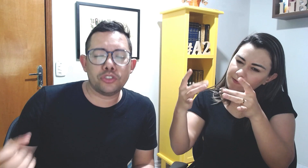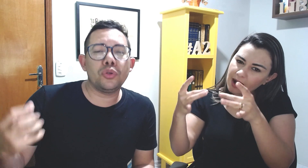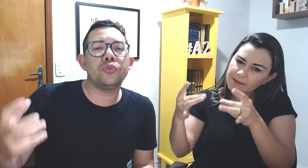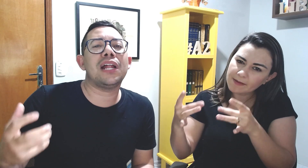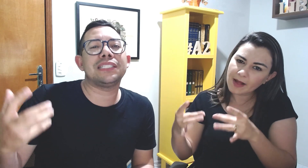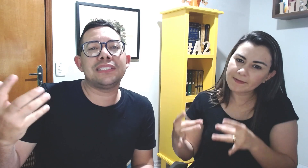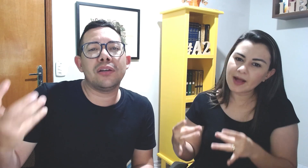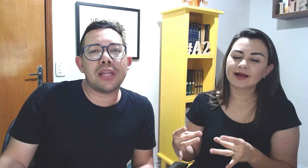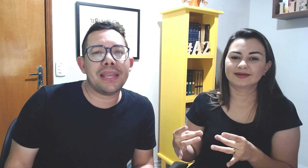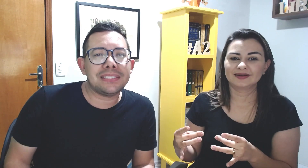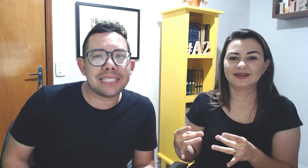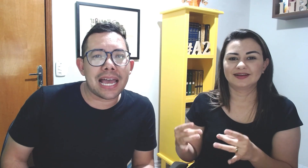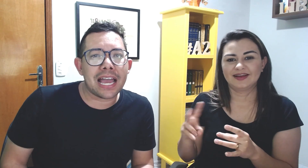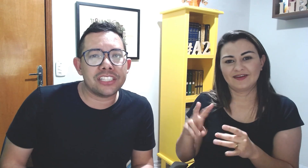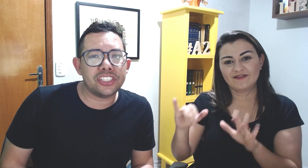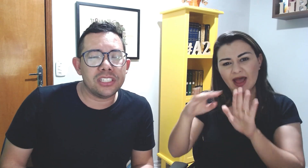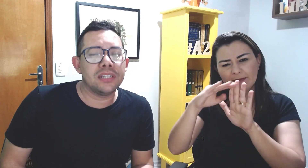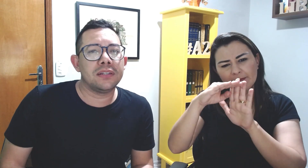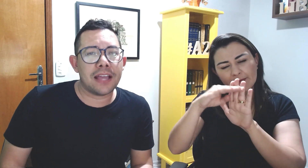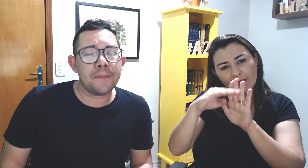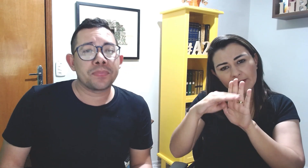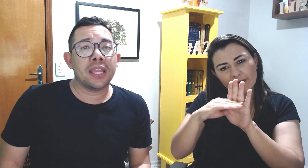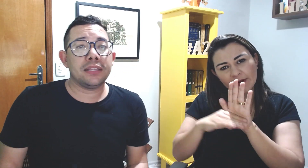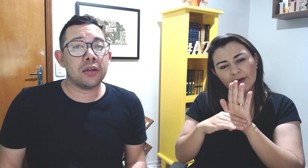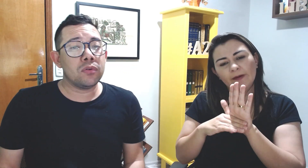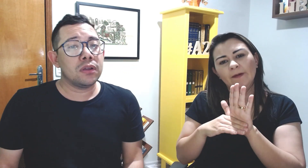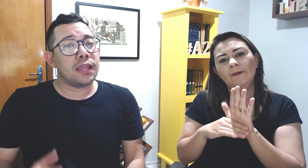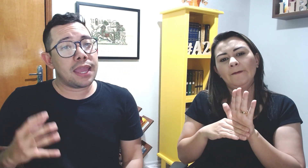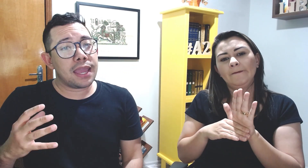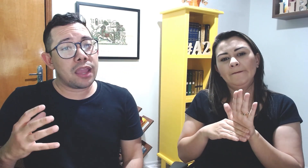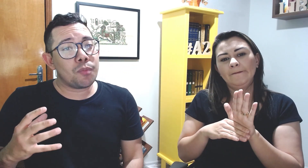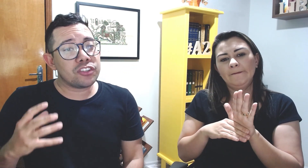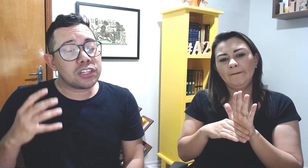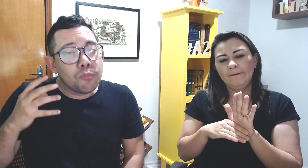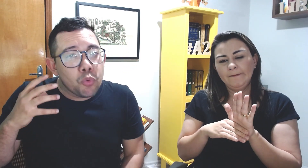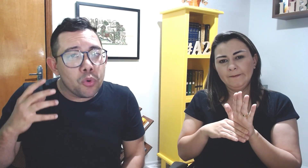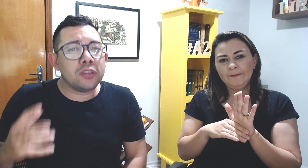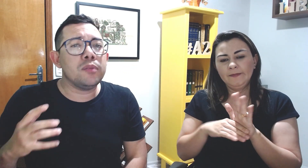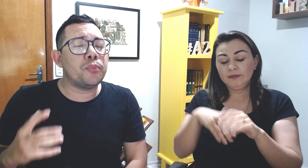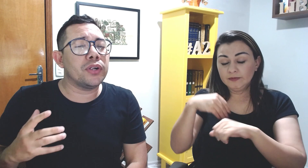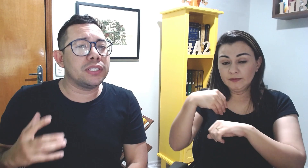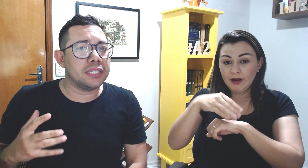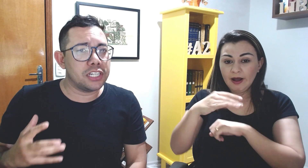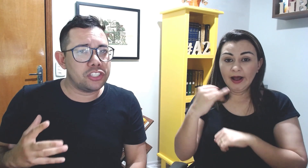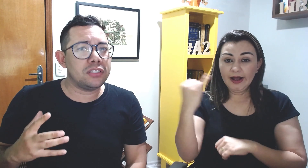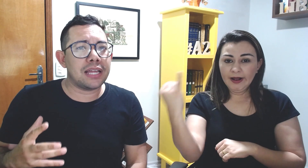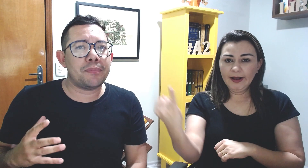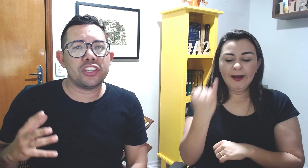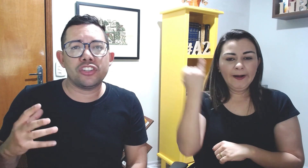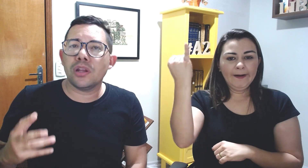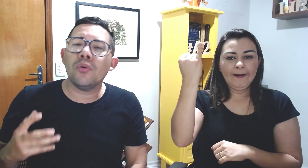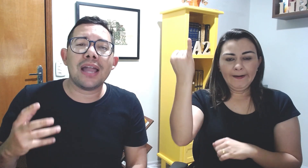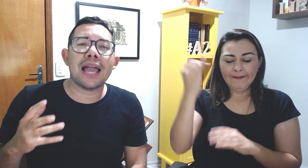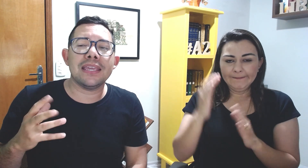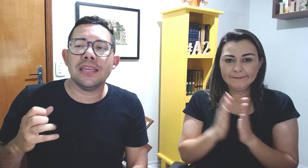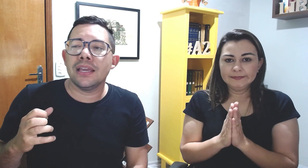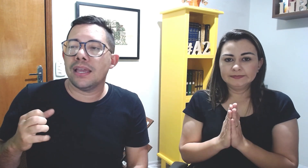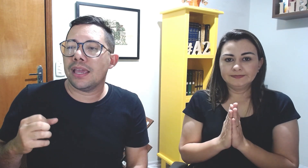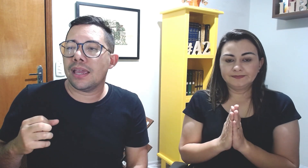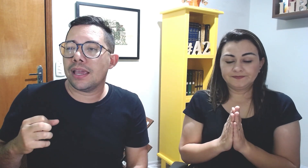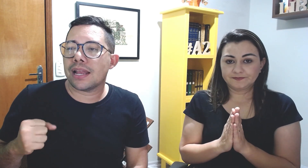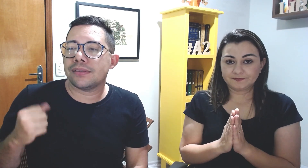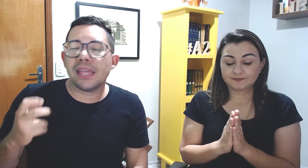uma estruturação da mensagem, tá? Então, é uma dica muito importante, tá? Para a gente não